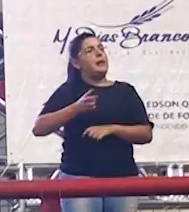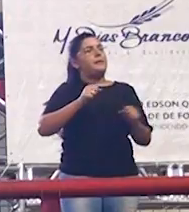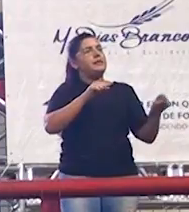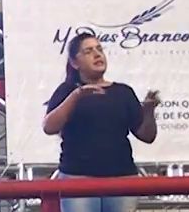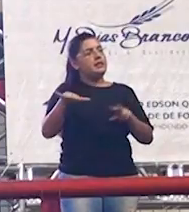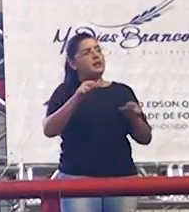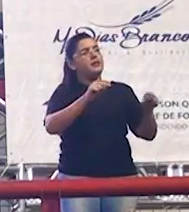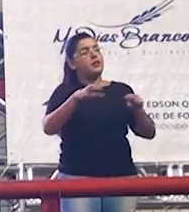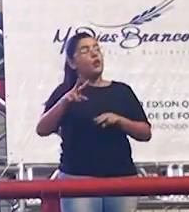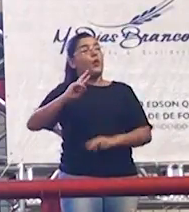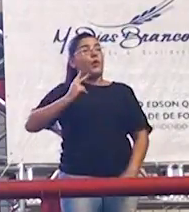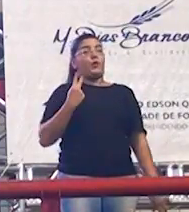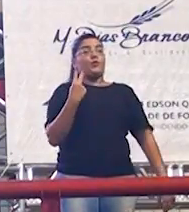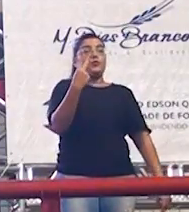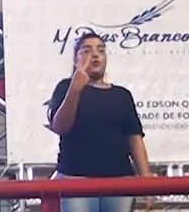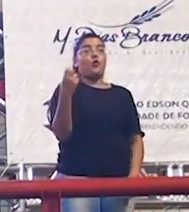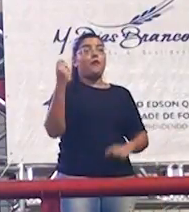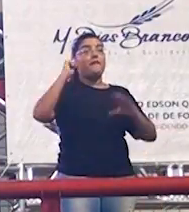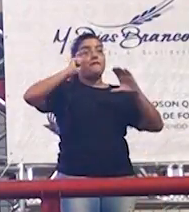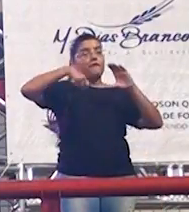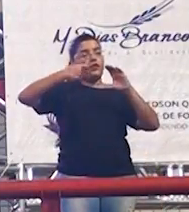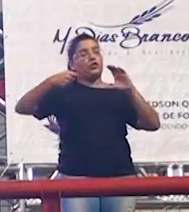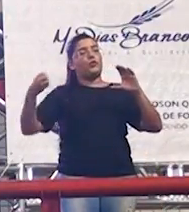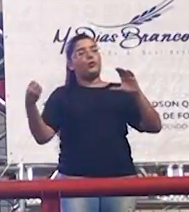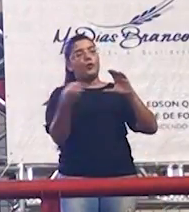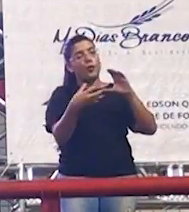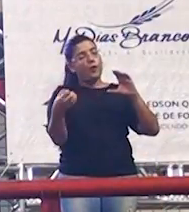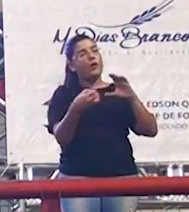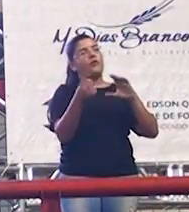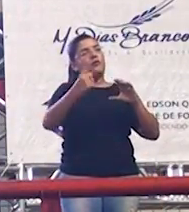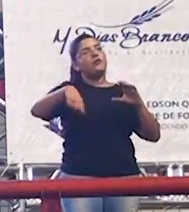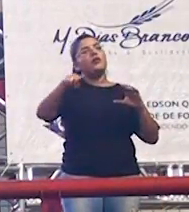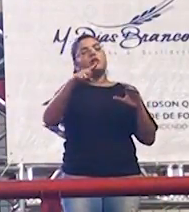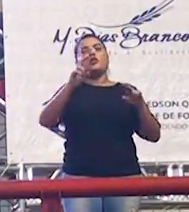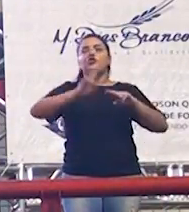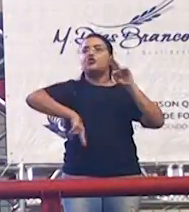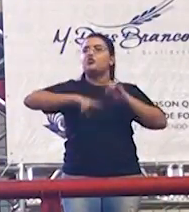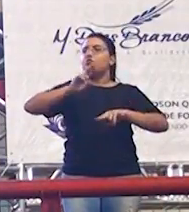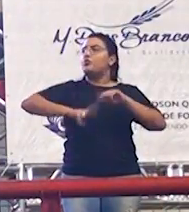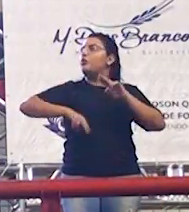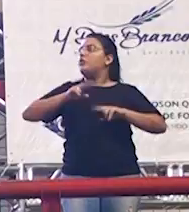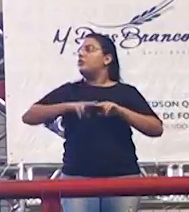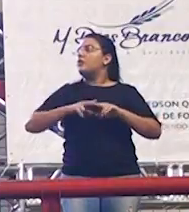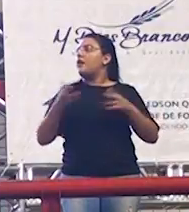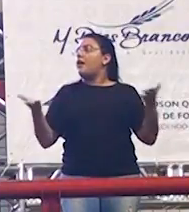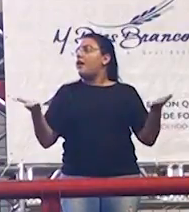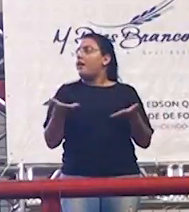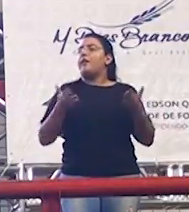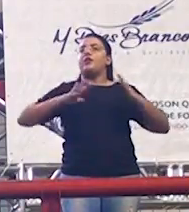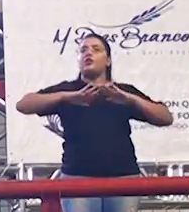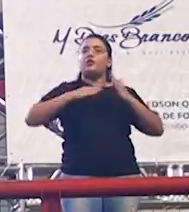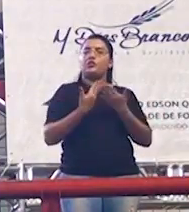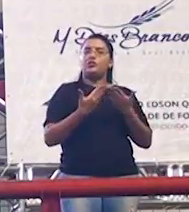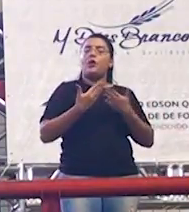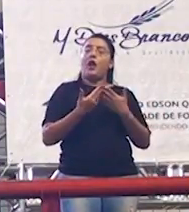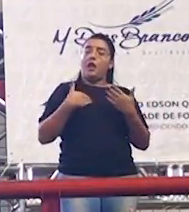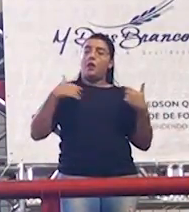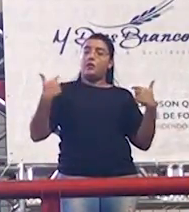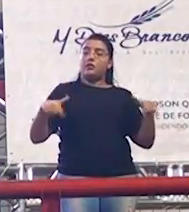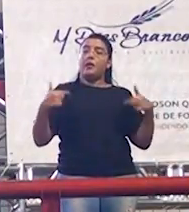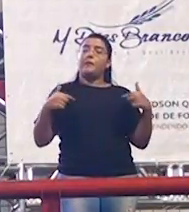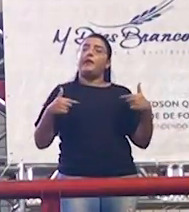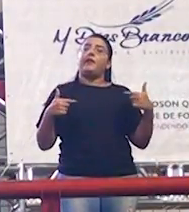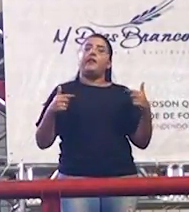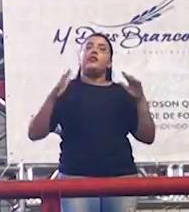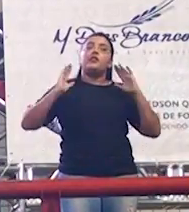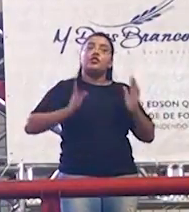semana 2 vídeos novos. Eu tinha dito a vocês que colocaria em junho Só que nas escolas onde eu trabalho, o pessoal já